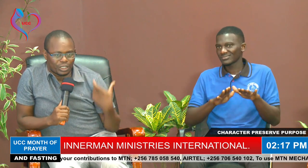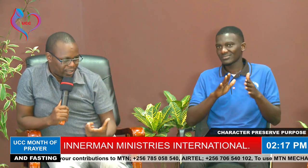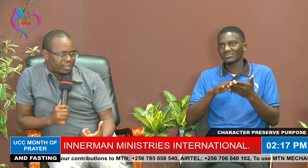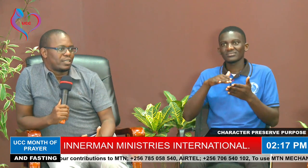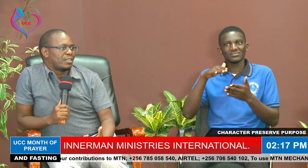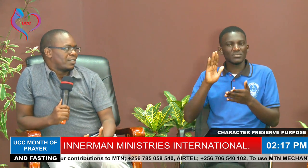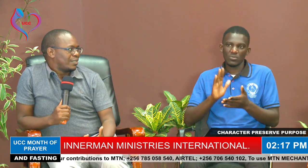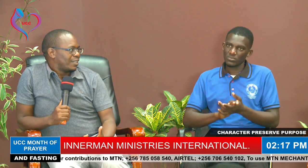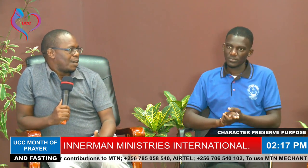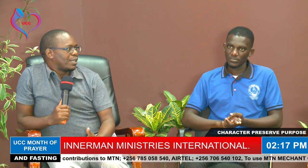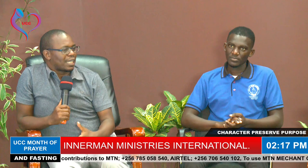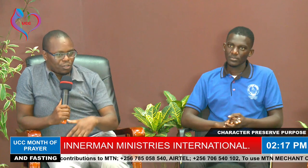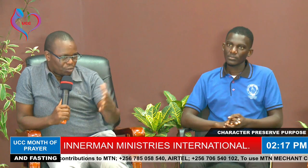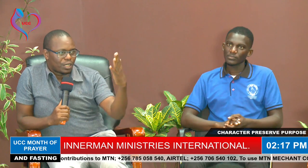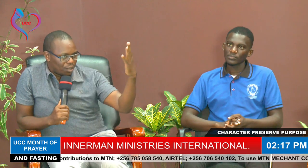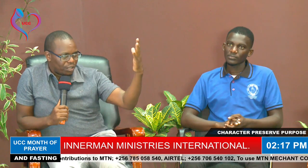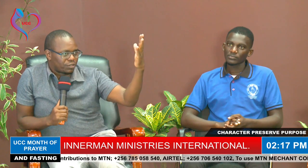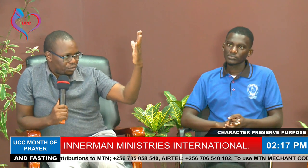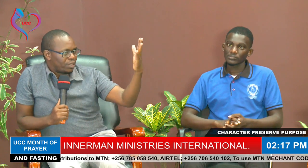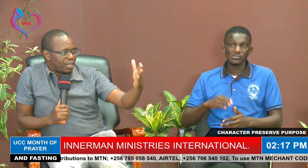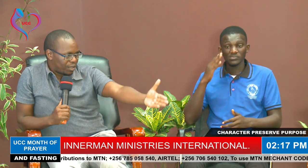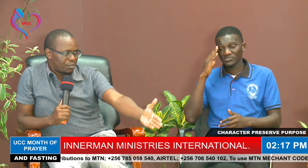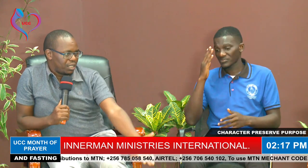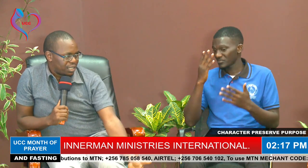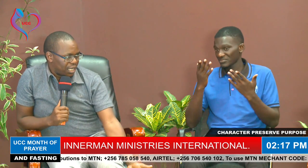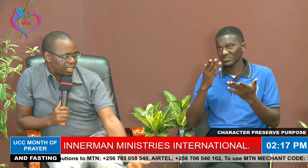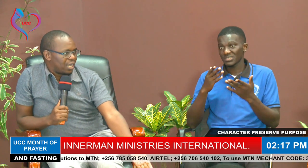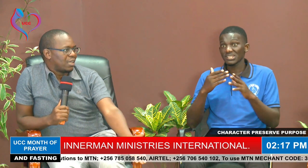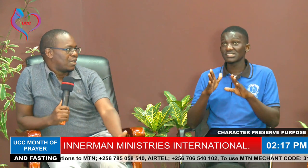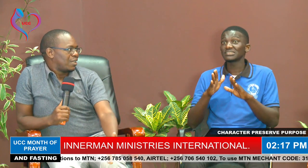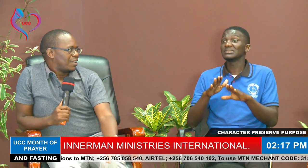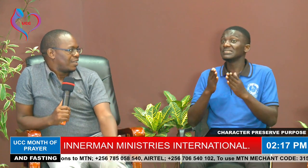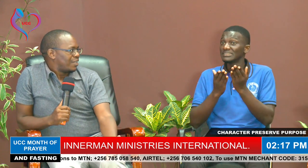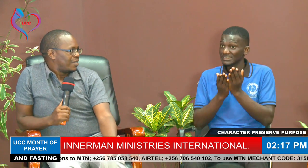tortured. I don't know what I went through. And I was a minister here.